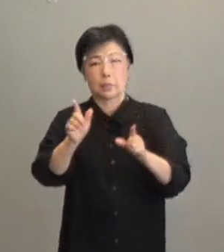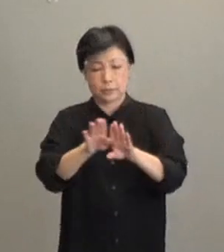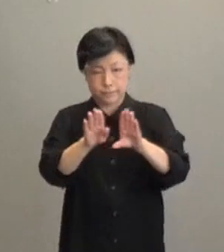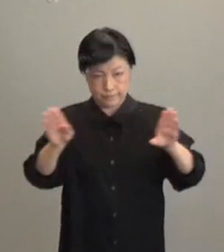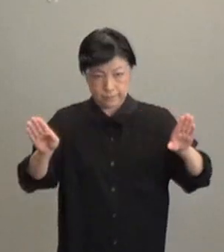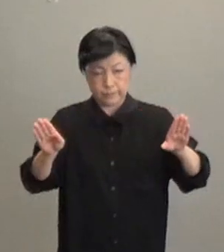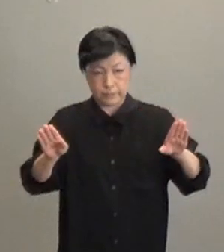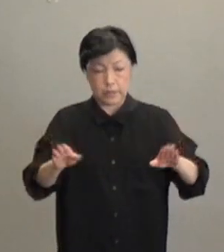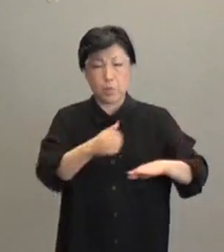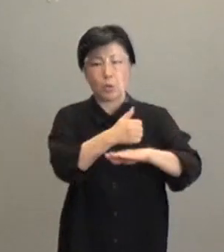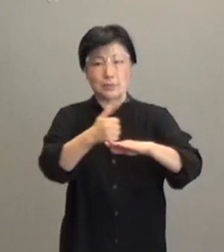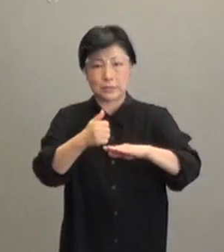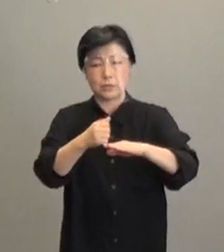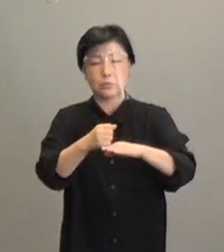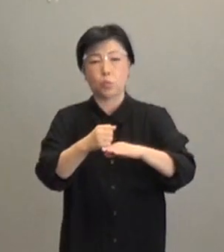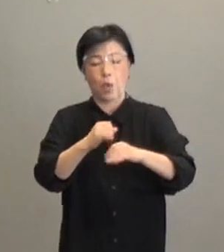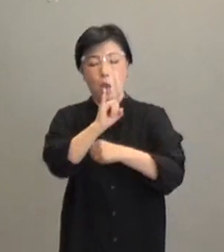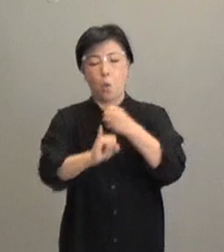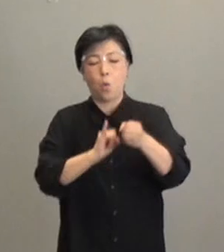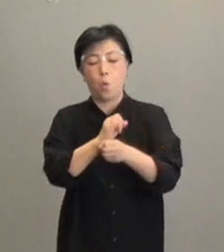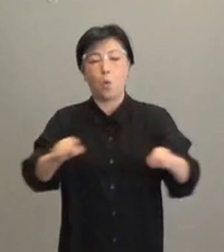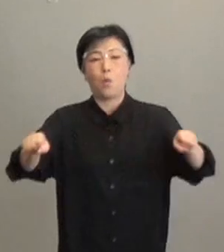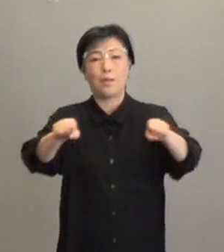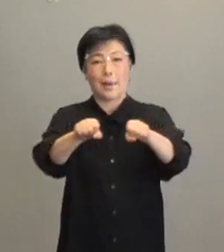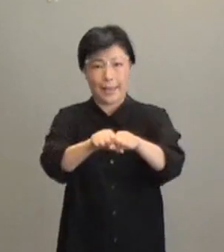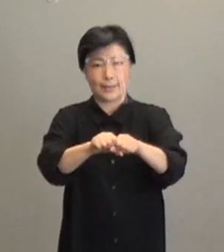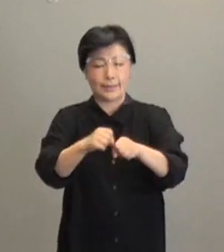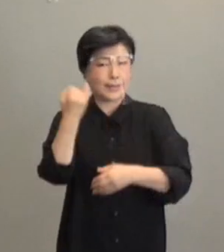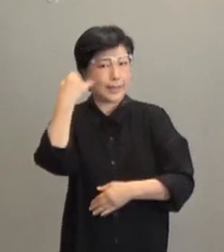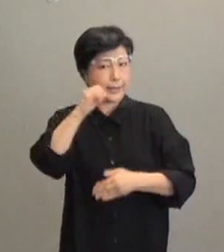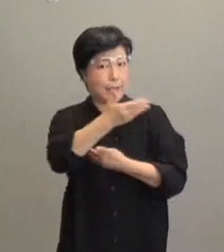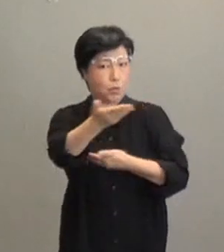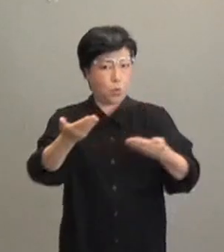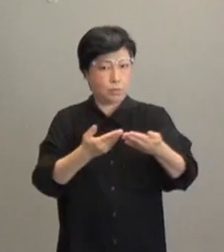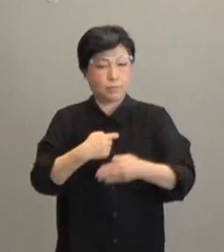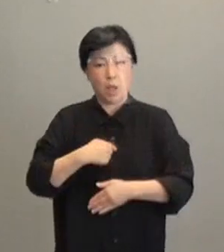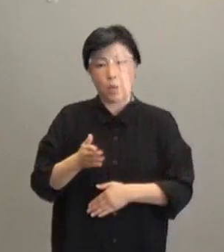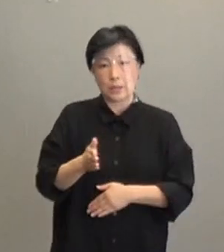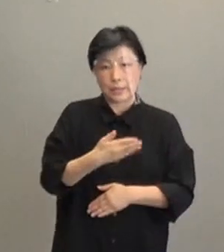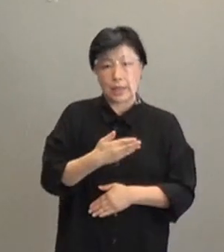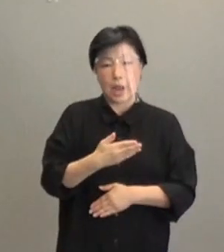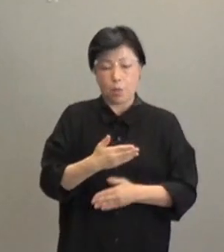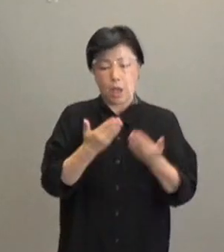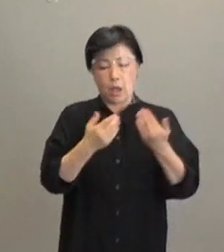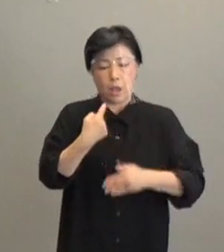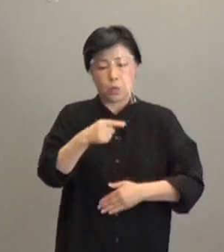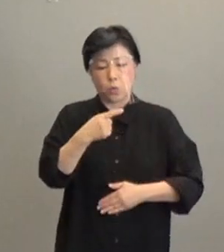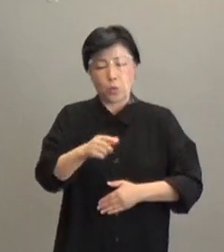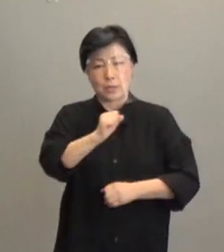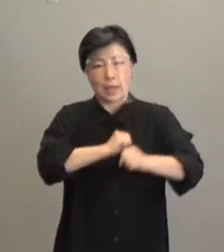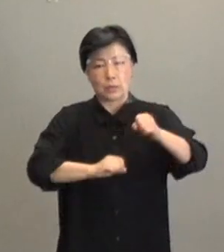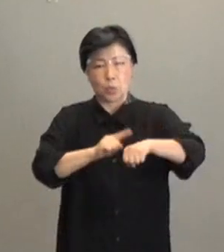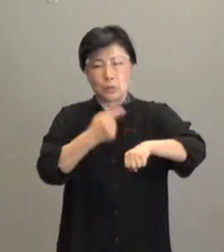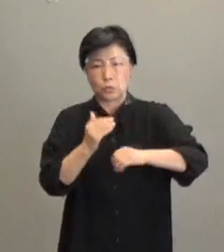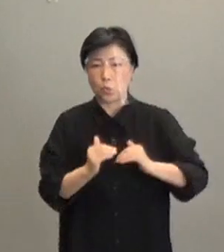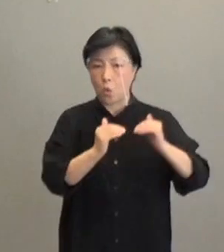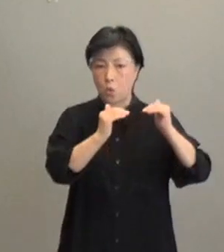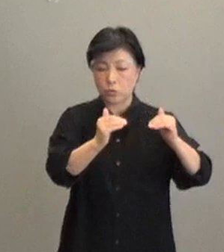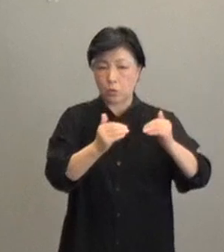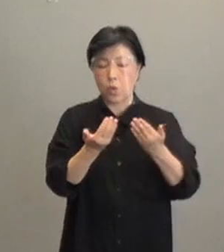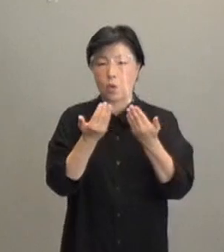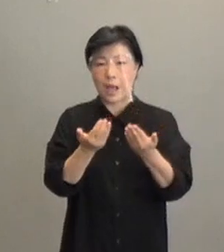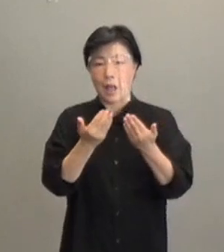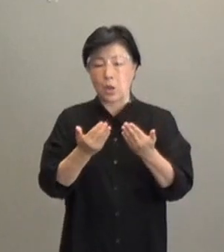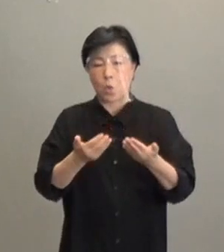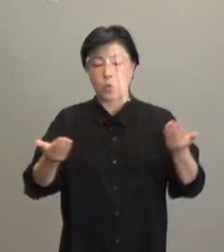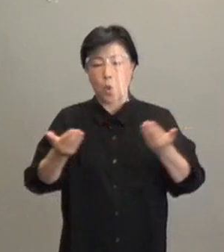り、各知事とオンラインで意見交換をいたしました。私からは学校教育活動の質の向上と学校